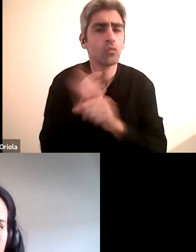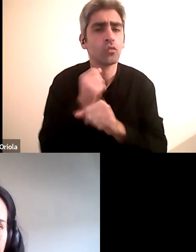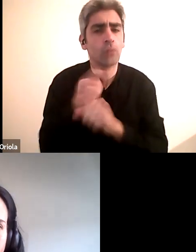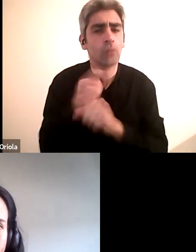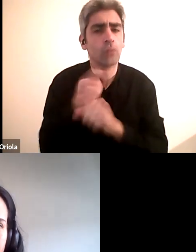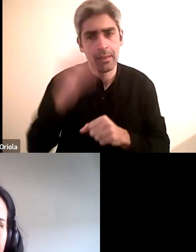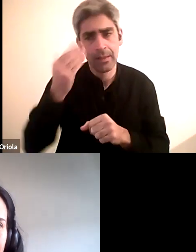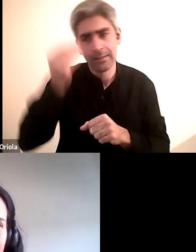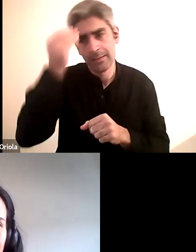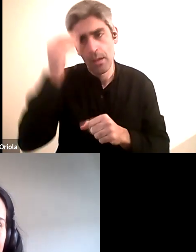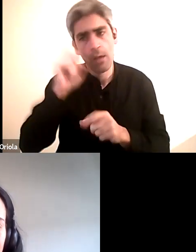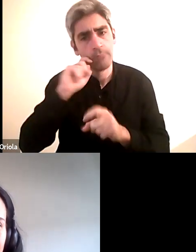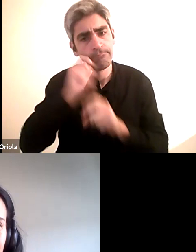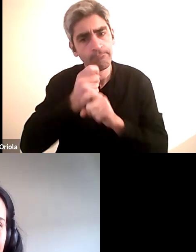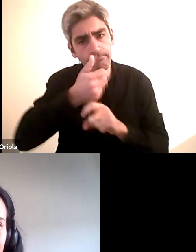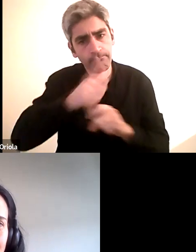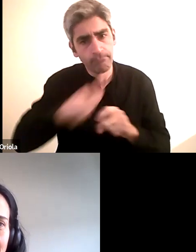vistorias?